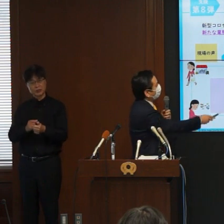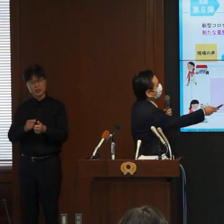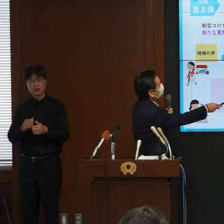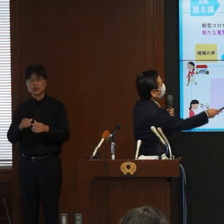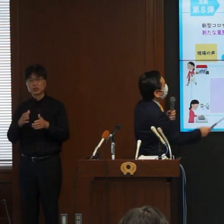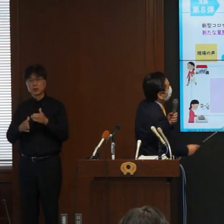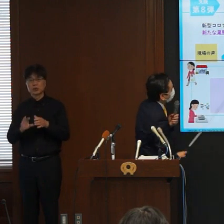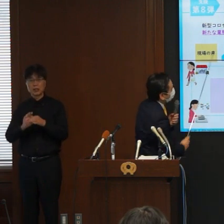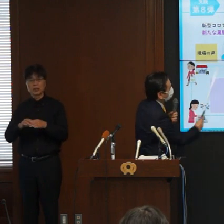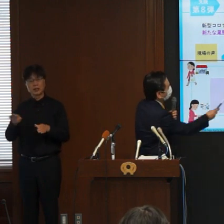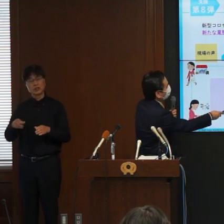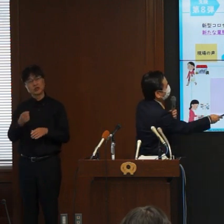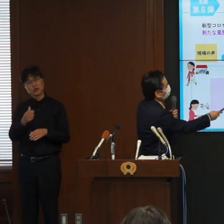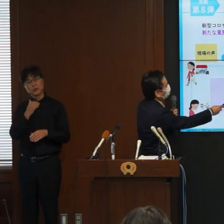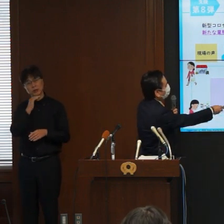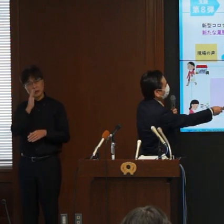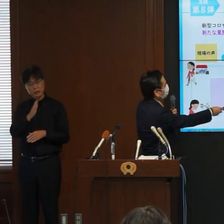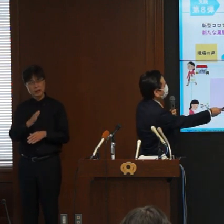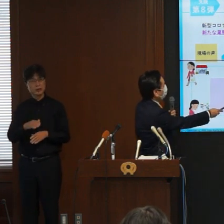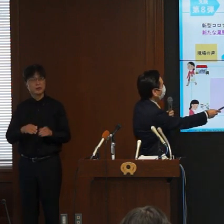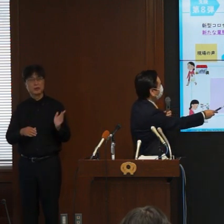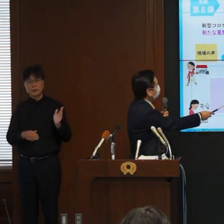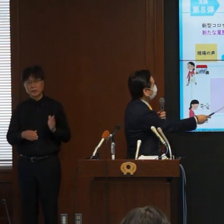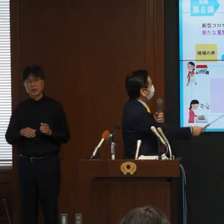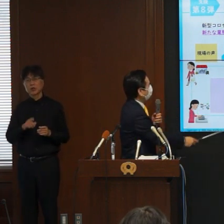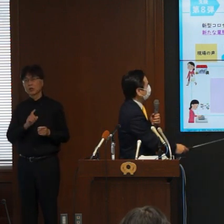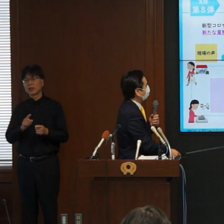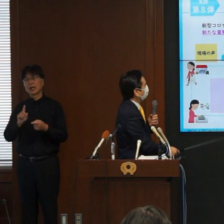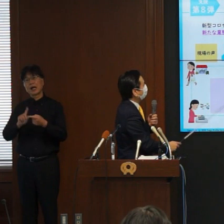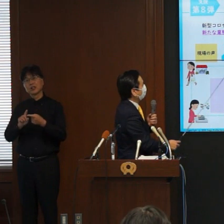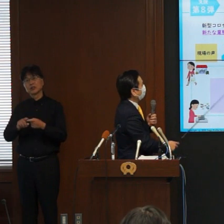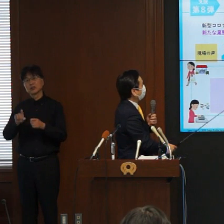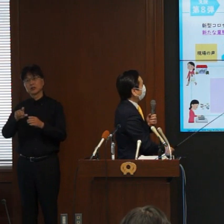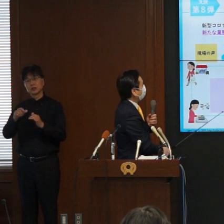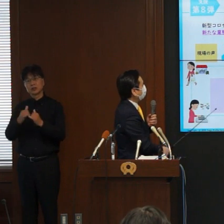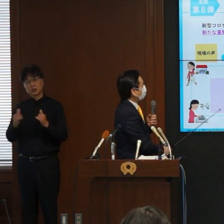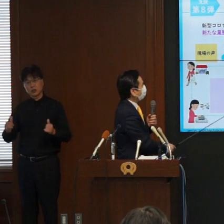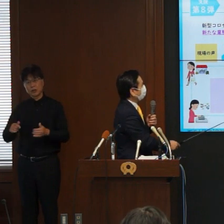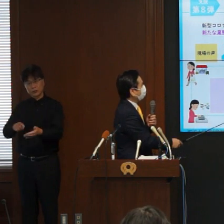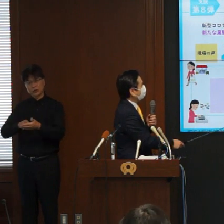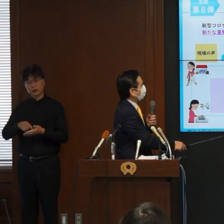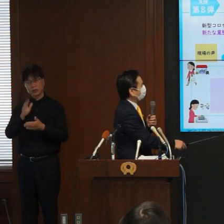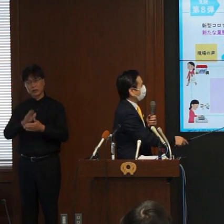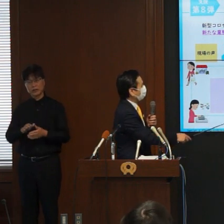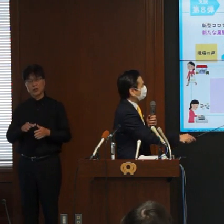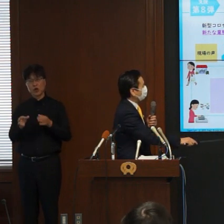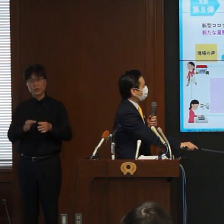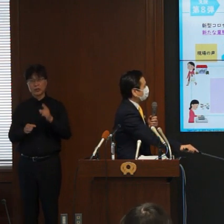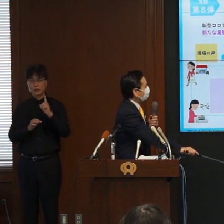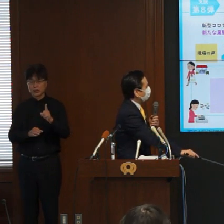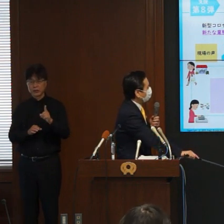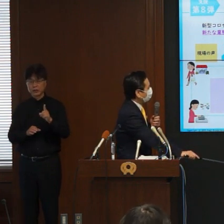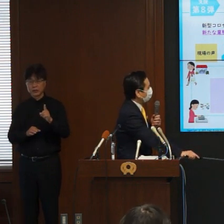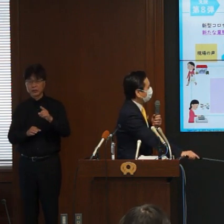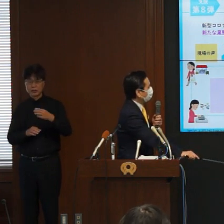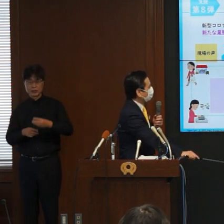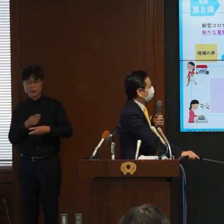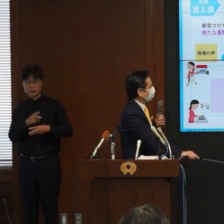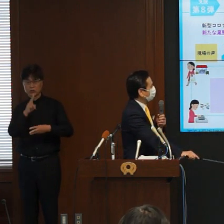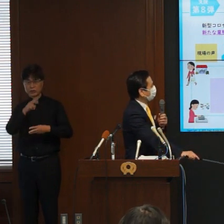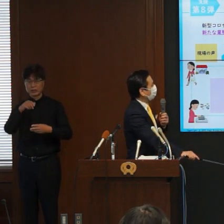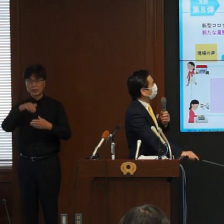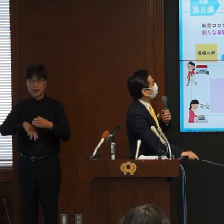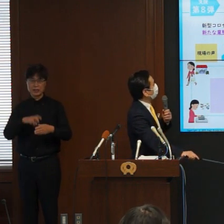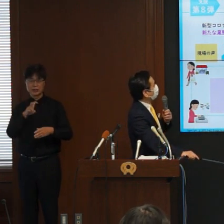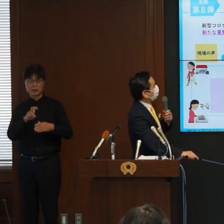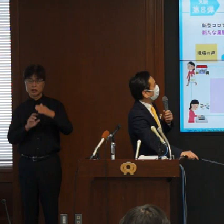し、これで対応できるものはもちろんこれの対象にもなるわけでありますが、1店舗につきまして補助率3分の2以内で20